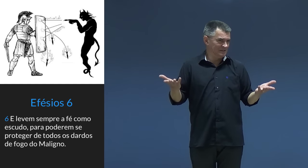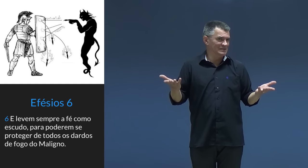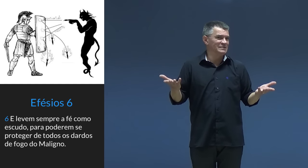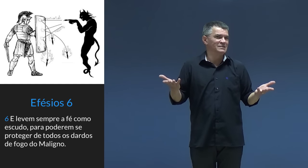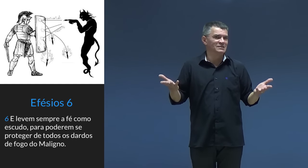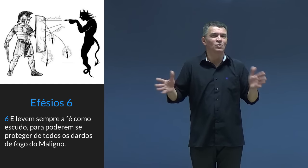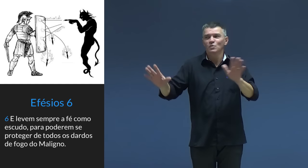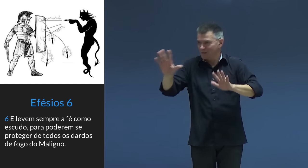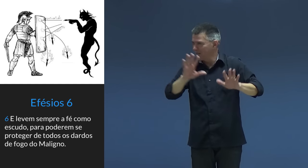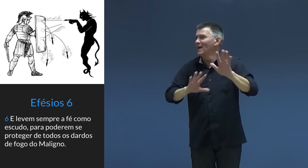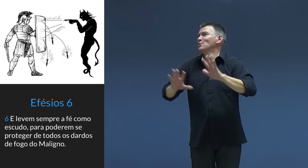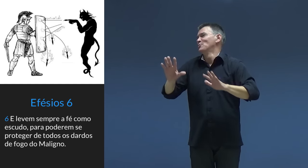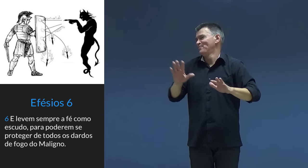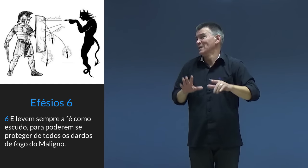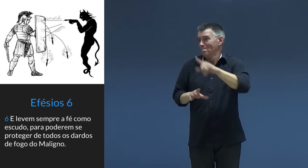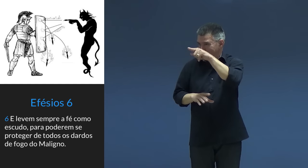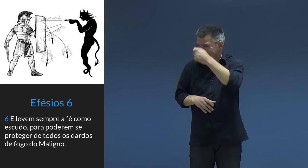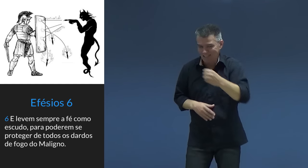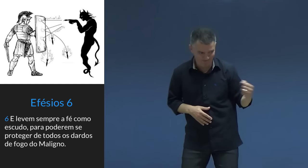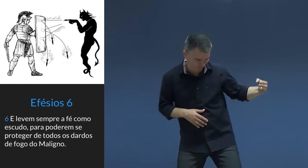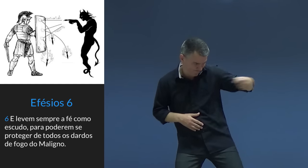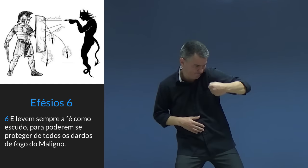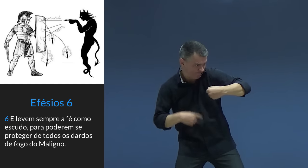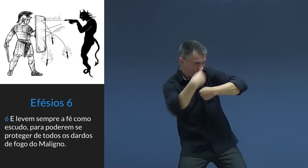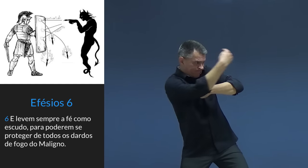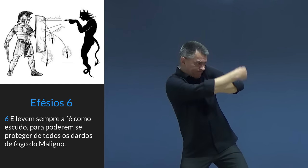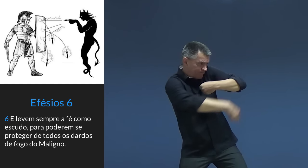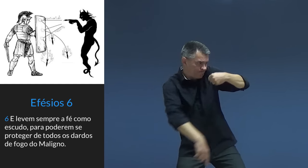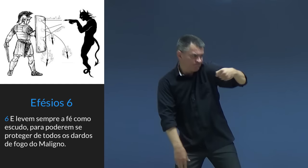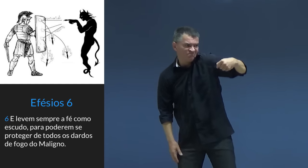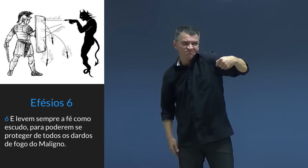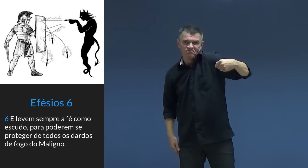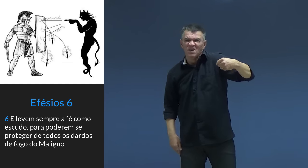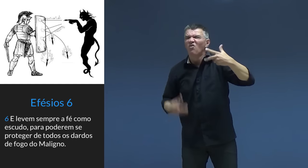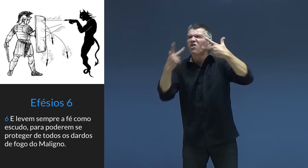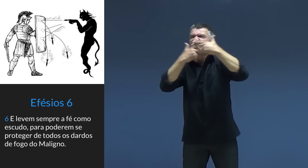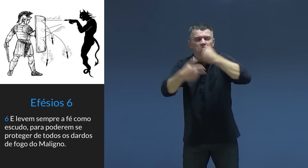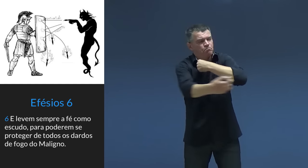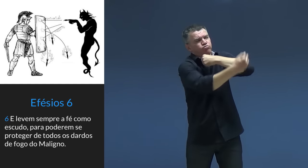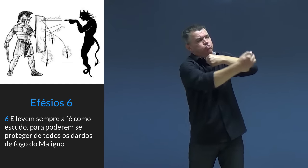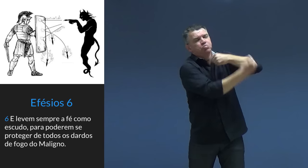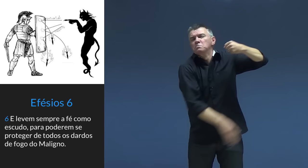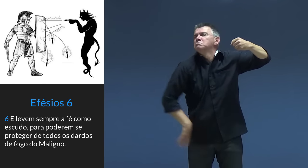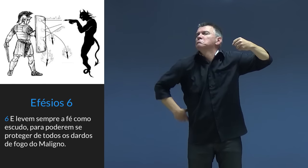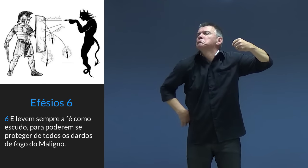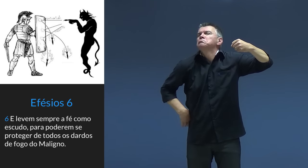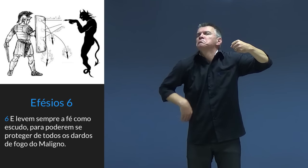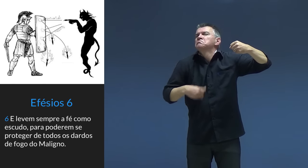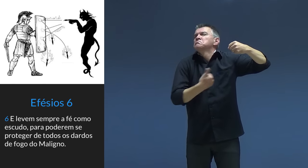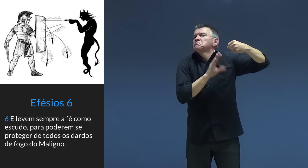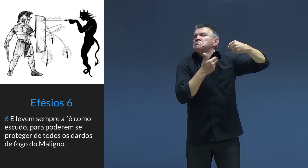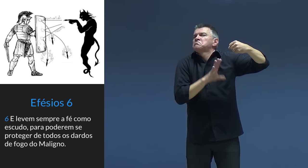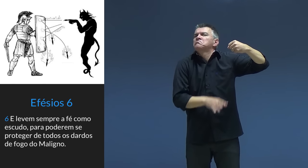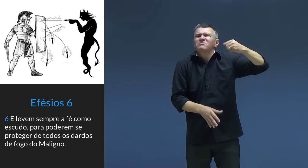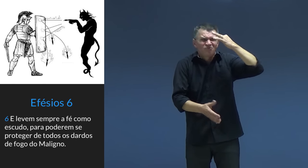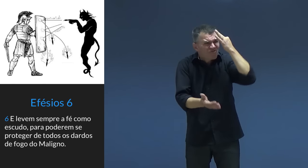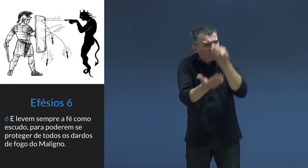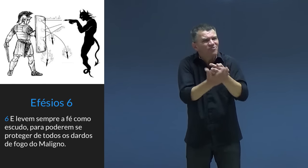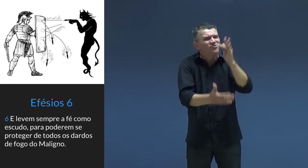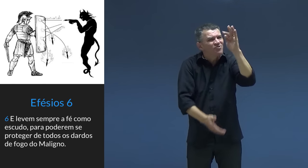né? Então, cuidado. Você precisa usar esse teu escudo. Vem as coisas ali, não vai te atingir.